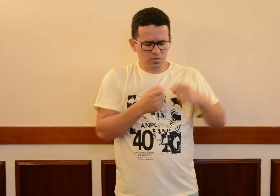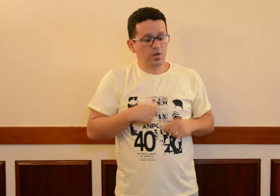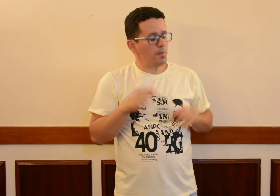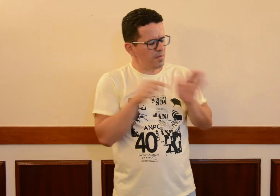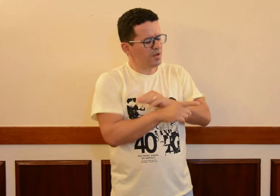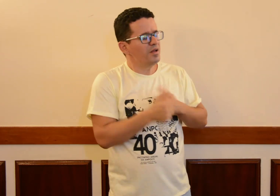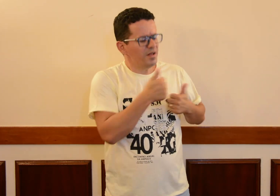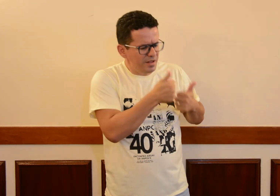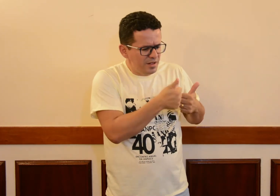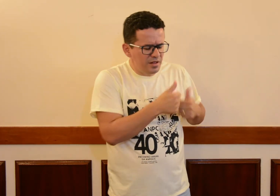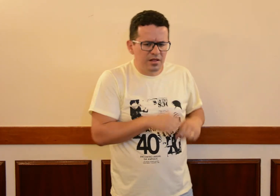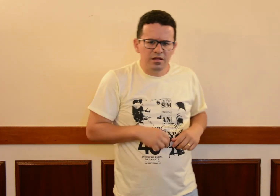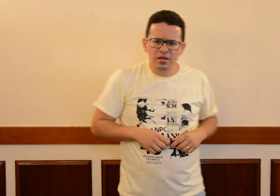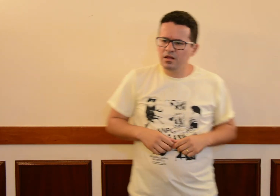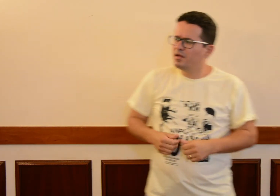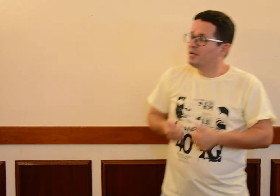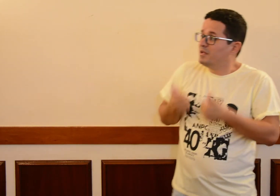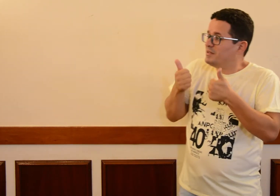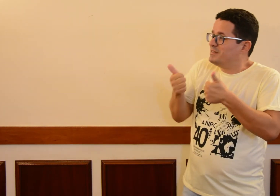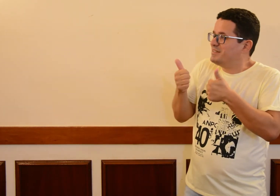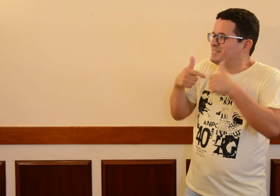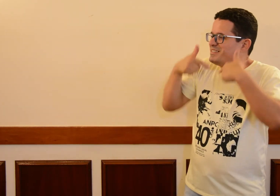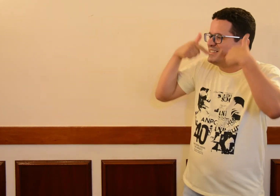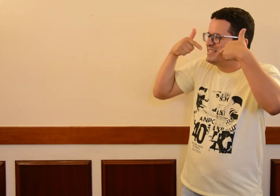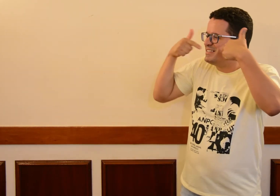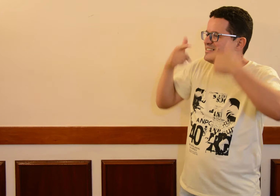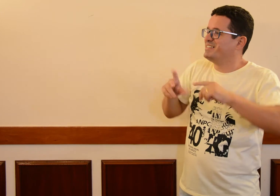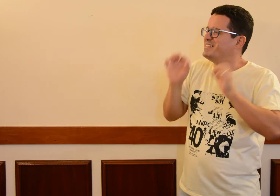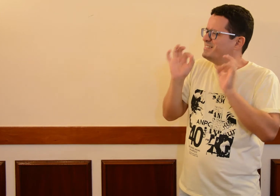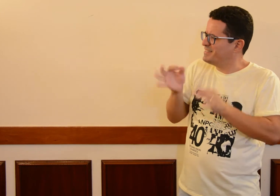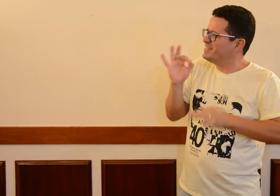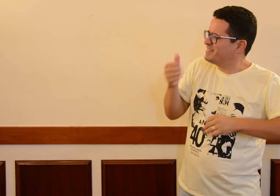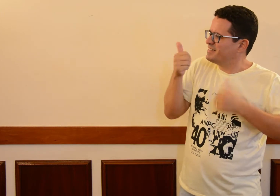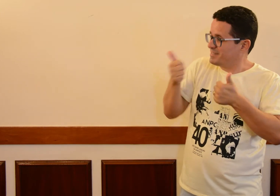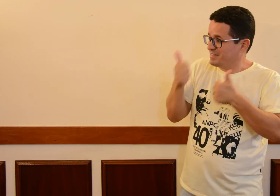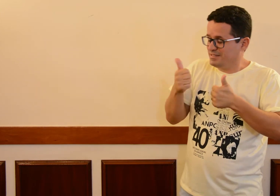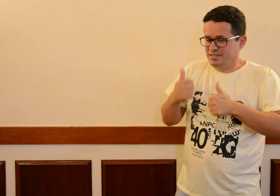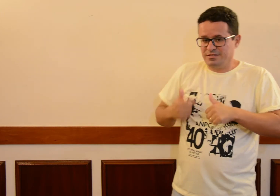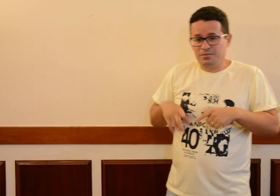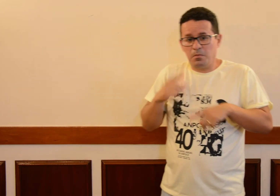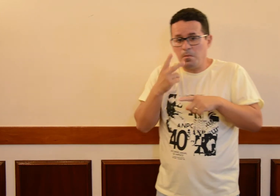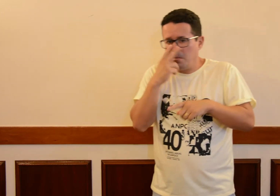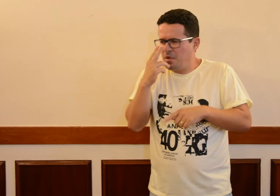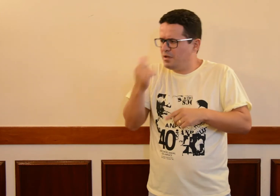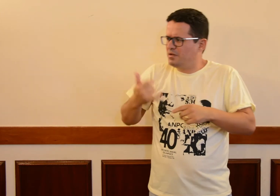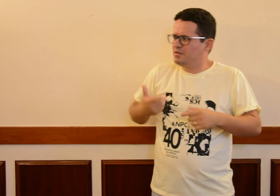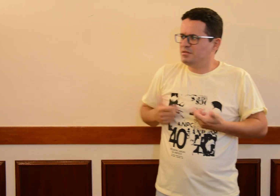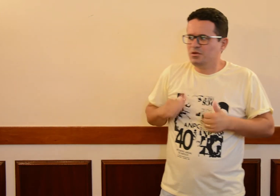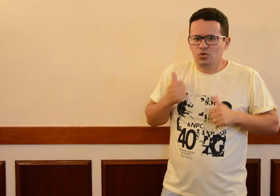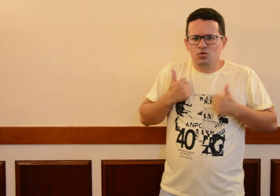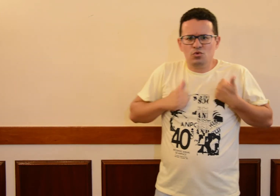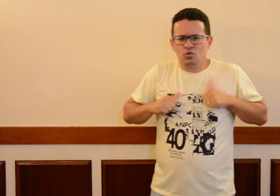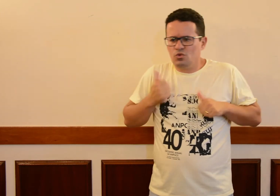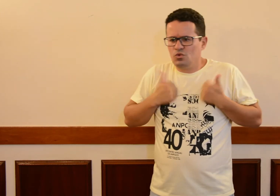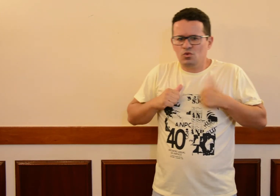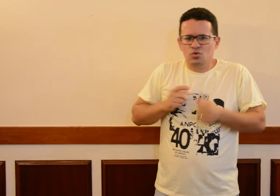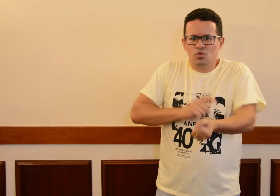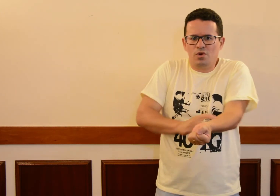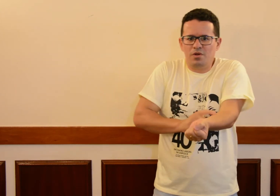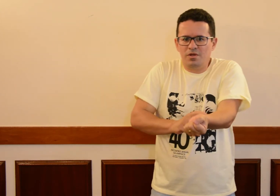sim. Ficava com aquele sorriso nos lábios, sempre que estava nervoso, e ficou ficou parado na minha frente por alguns minutos. E